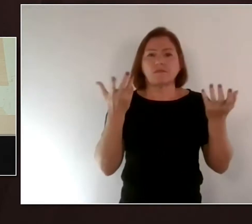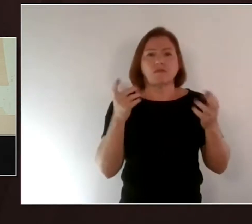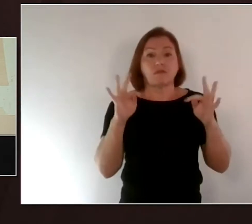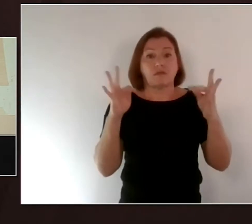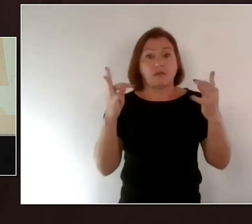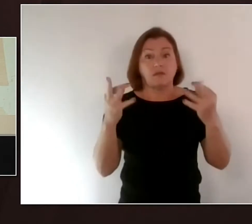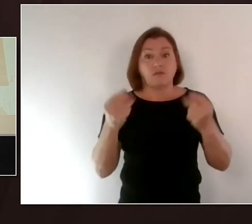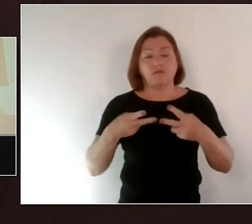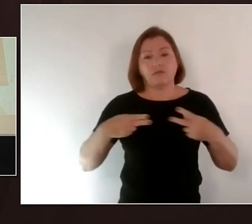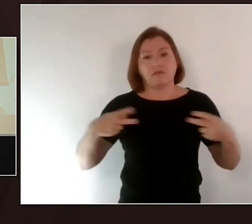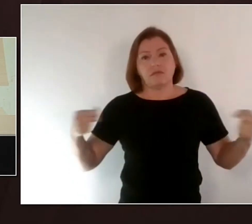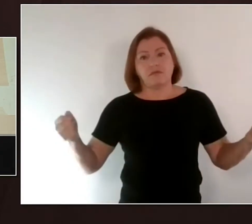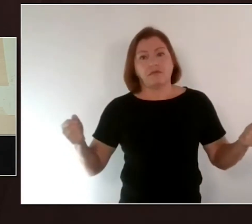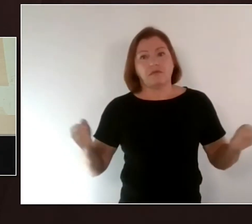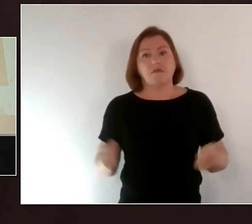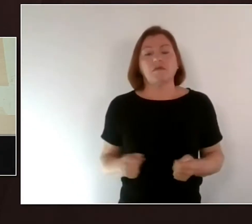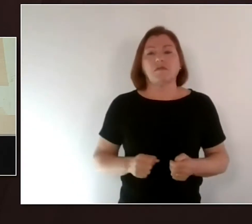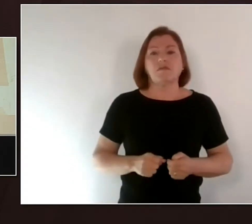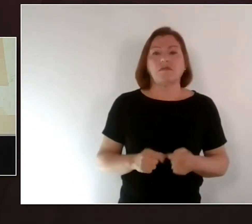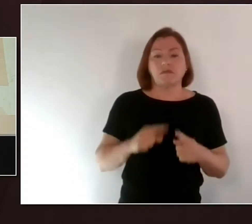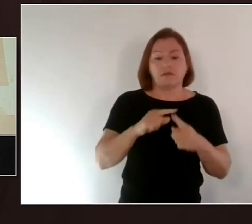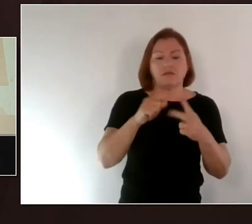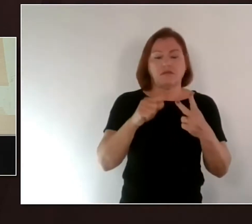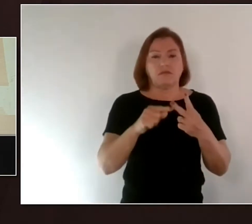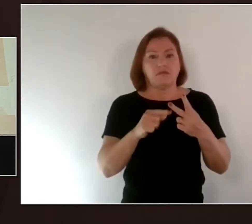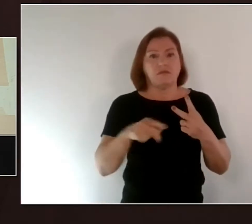profética. E